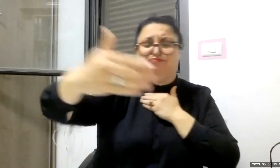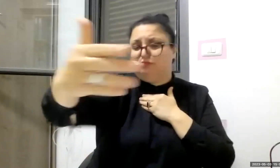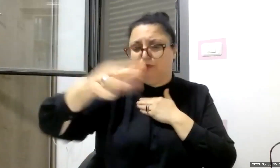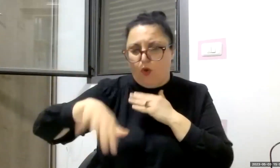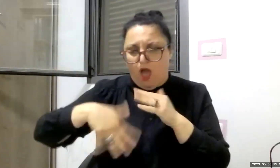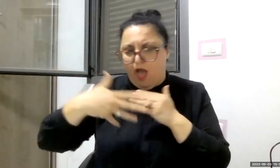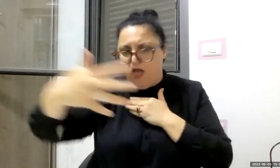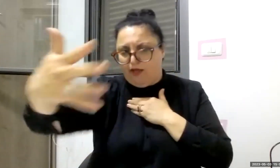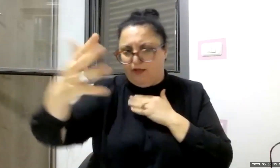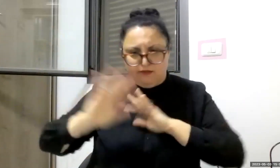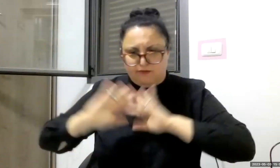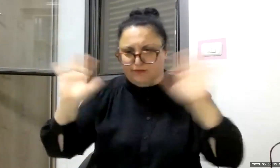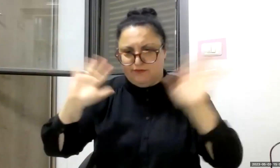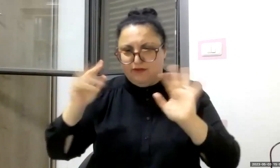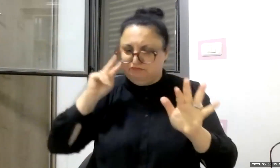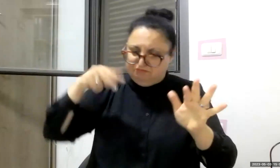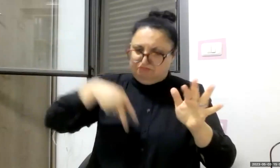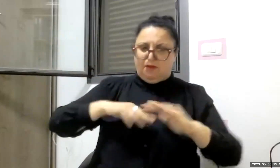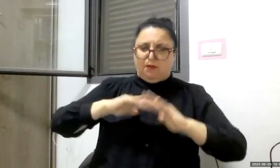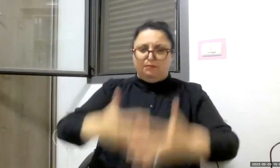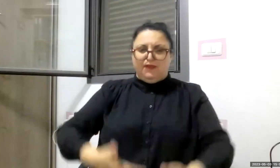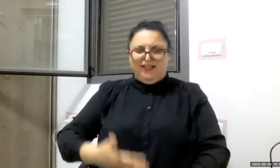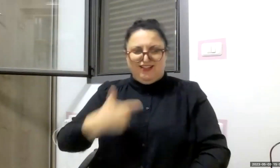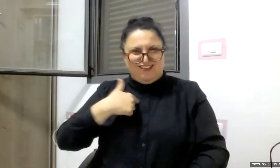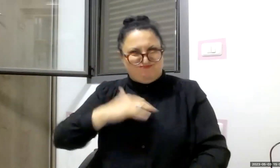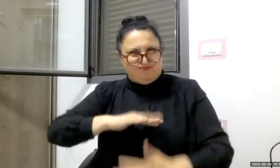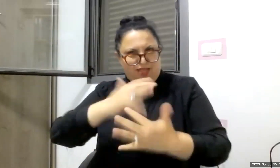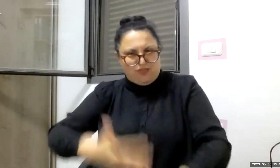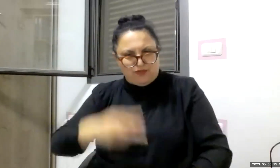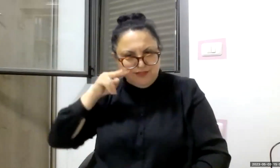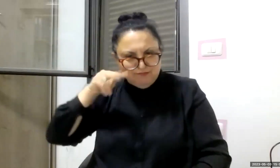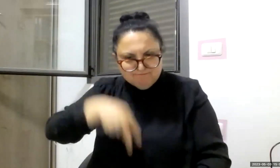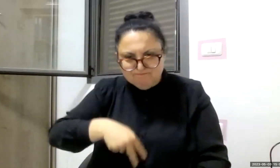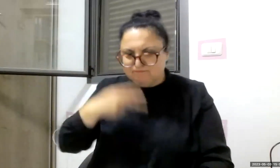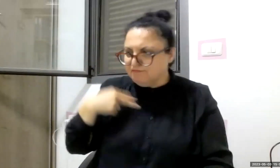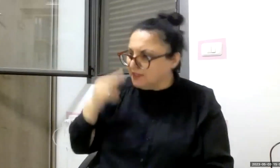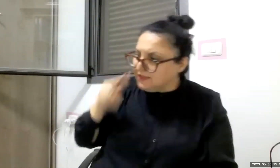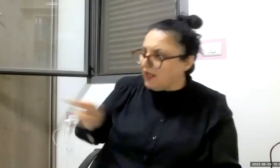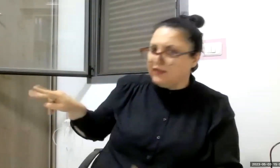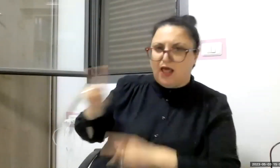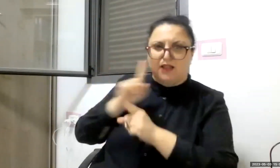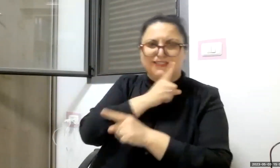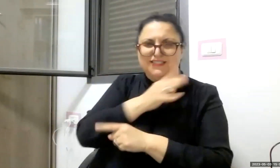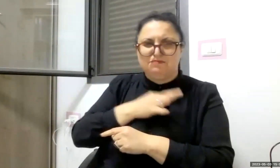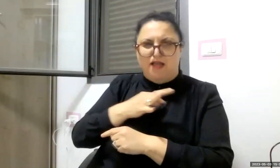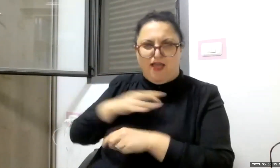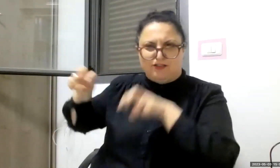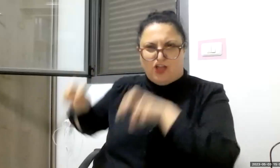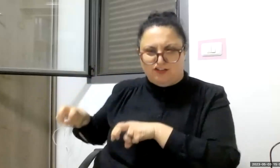שתהום מאוד עמוקה פעורה בינינו, הסתכלתי על הבטן העריונית שלי, הסתכלתי על